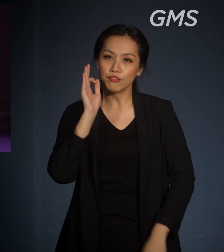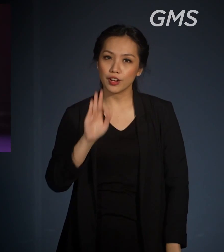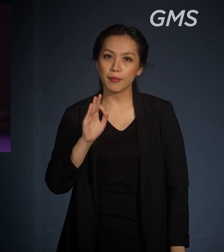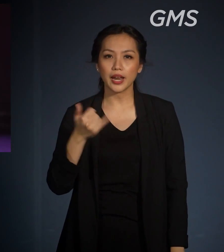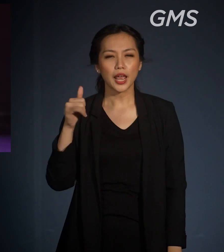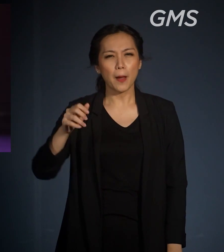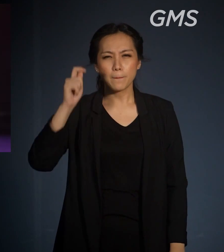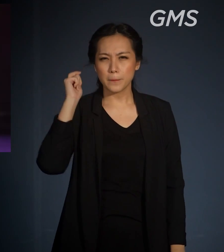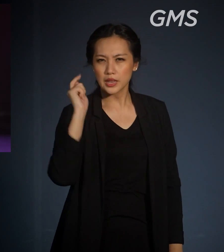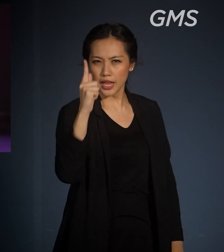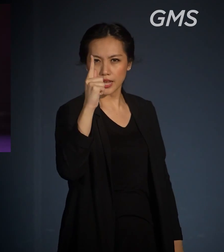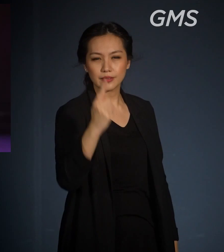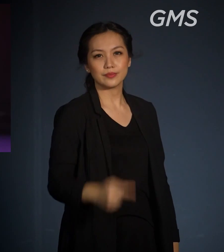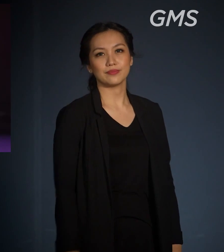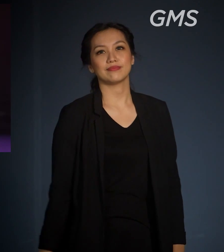ini. Tuhan,